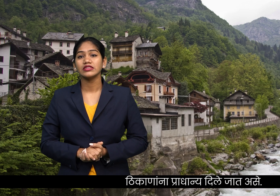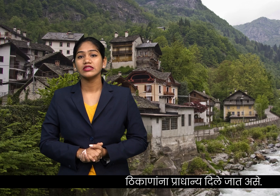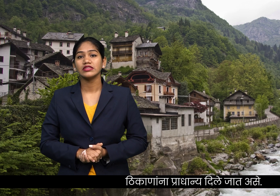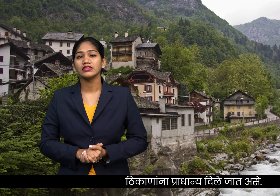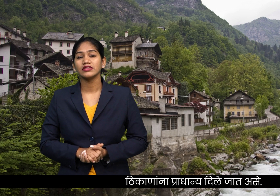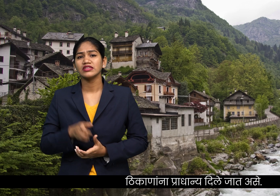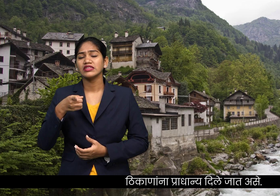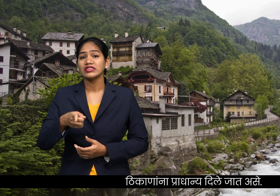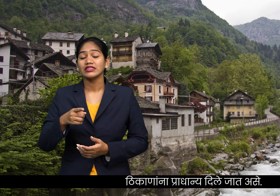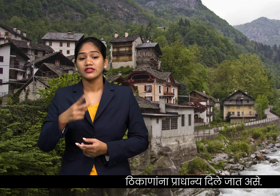ठिकाणांना प्राधान्य दिले जात असे.